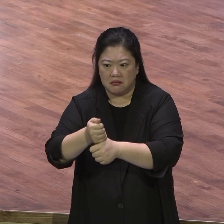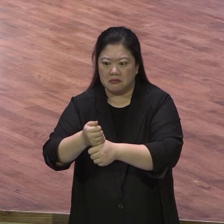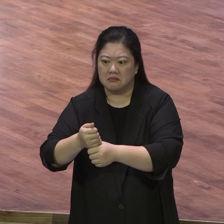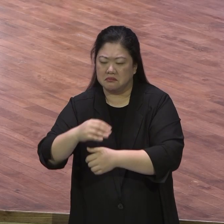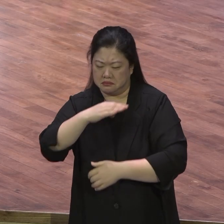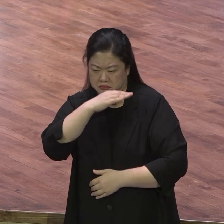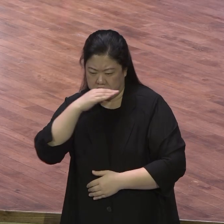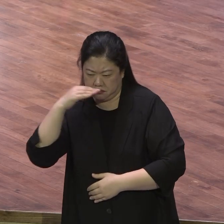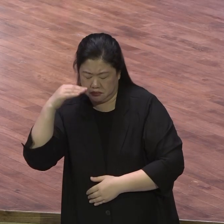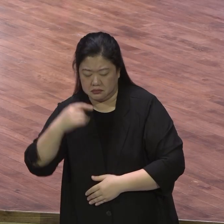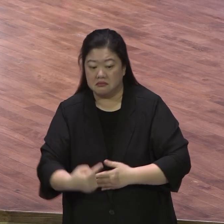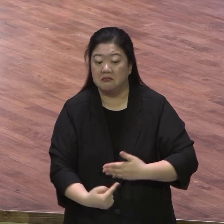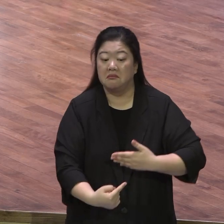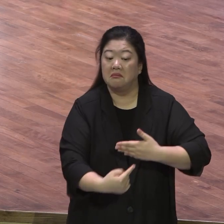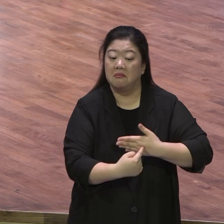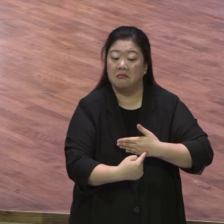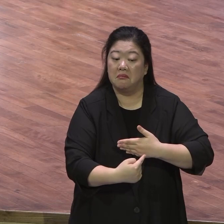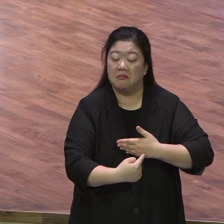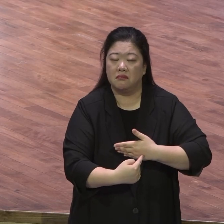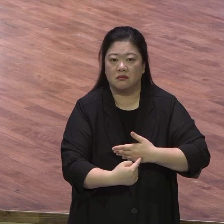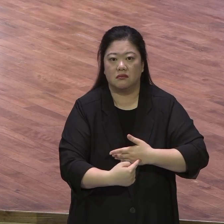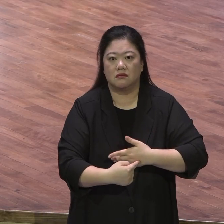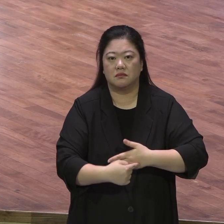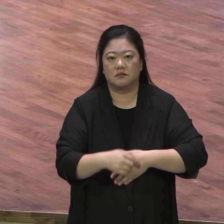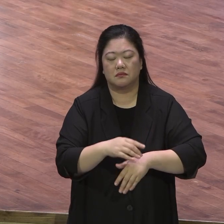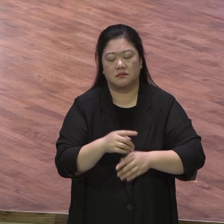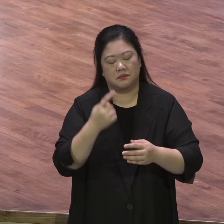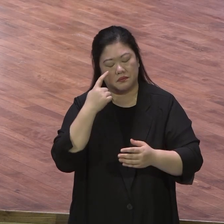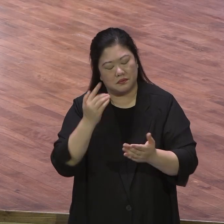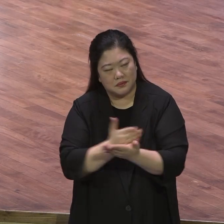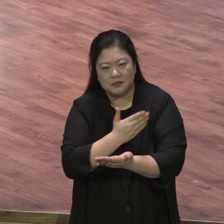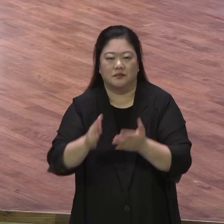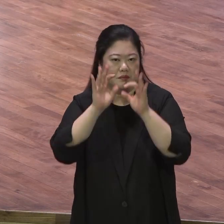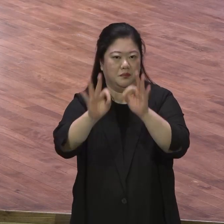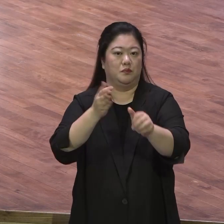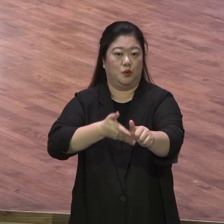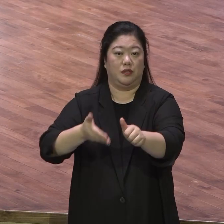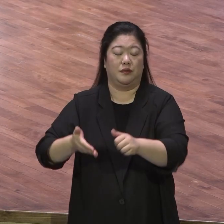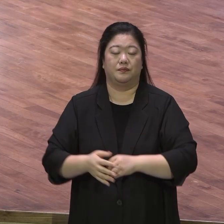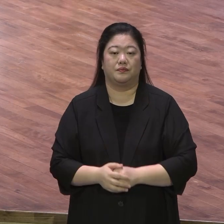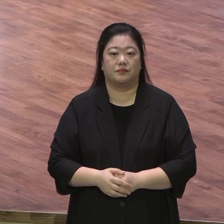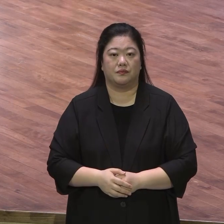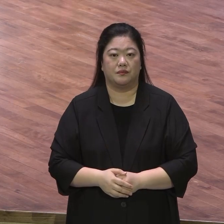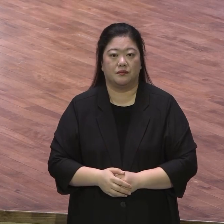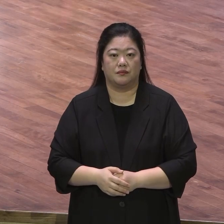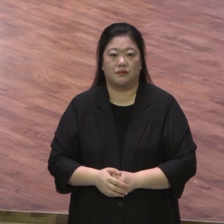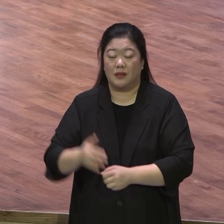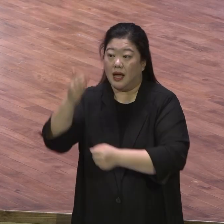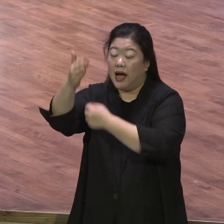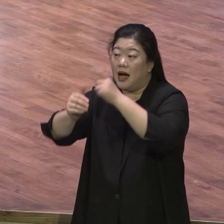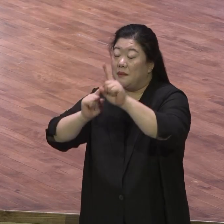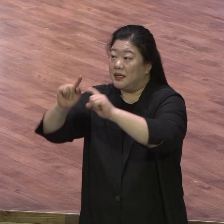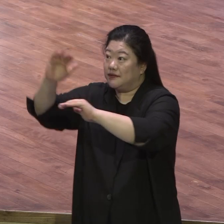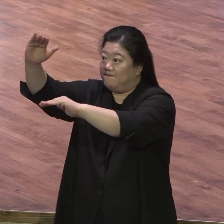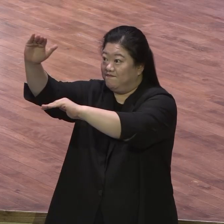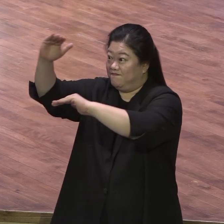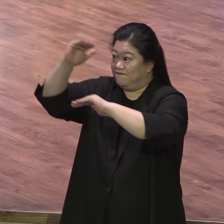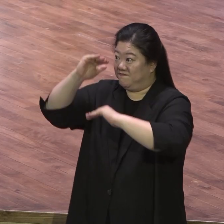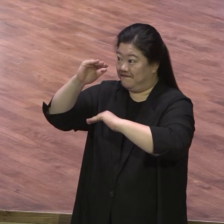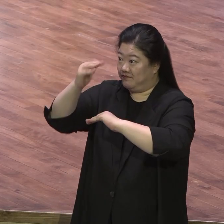말씀을 내가 정말 받고 그 말씀을 삶 속에 적용하고 사느냐 체크해 보시라니까요